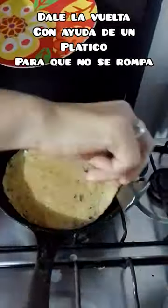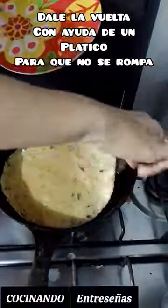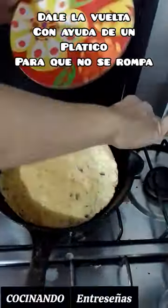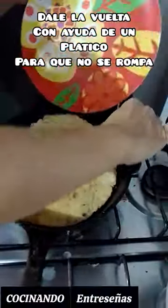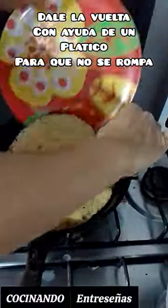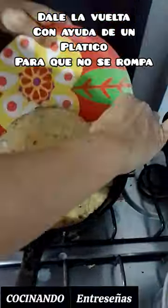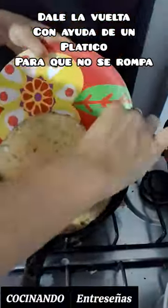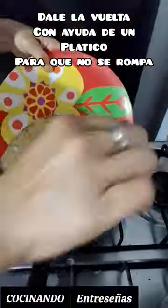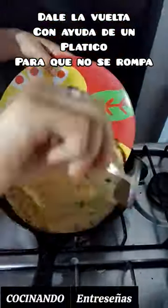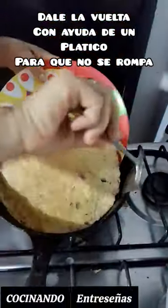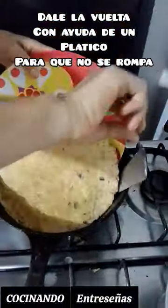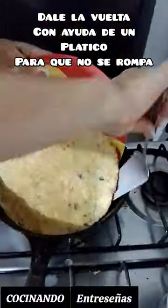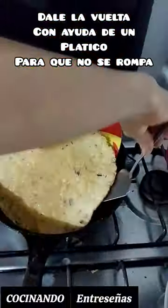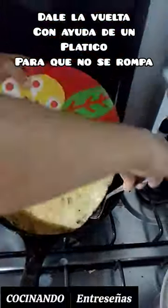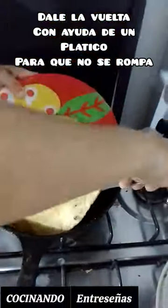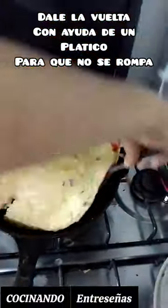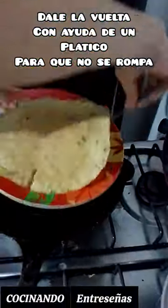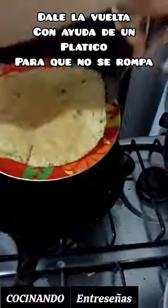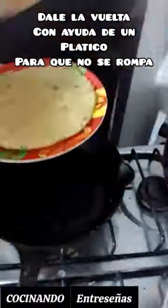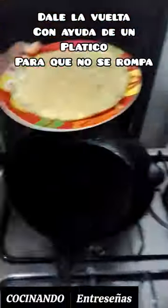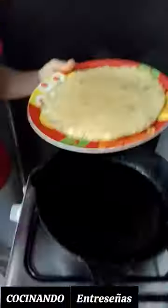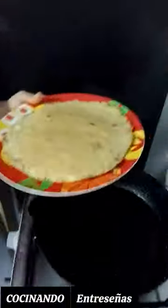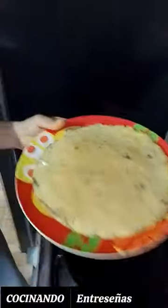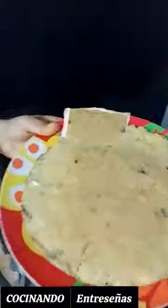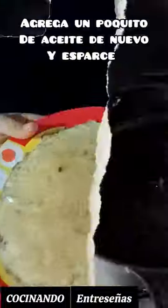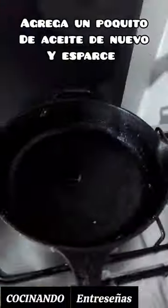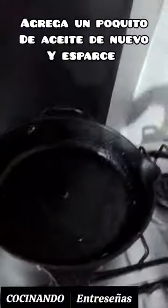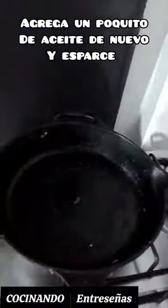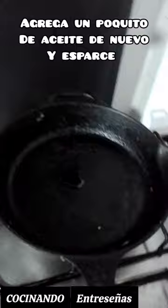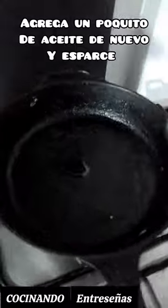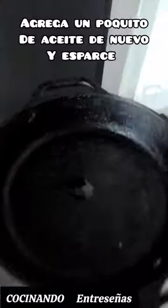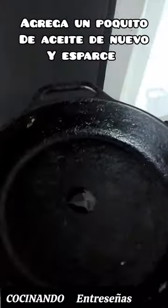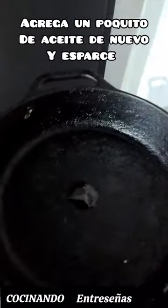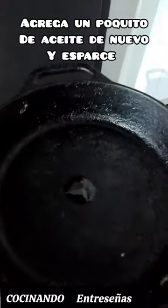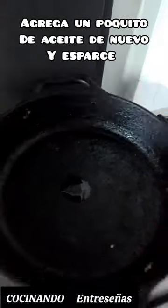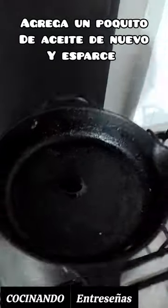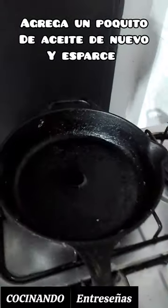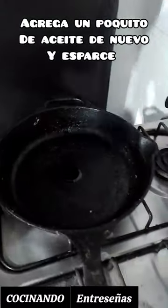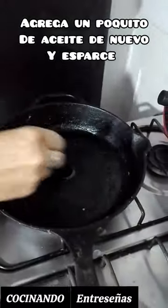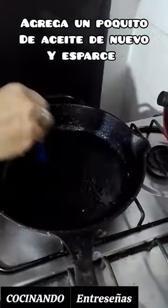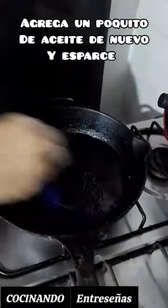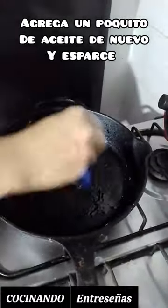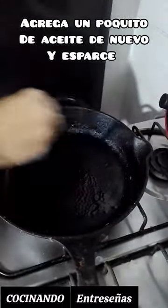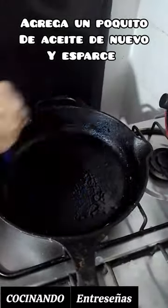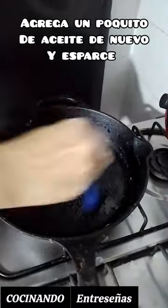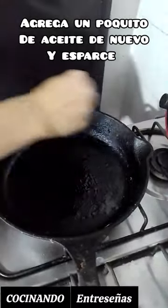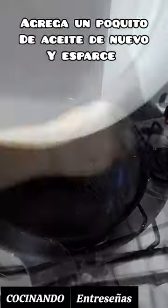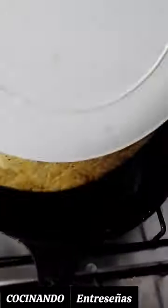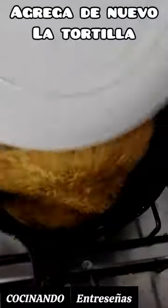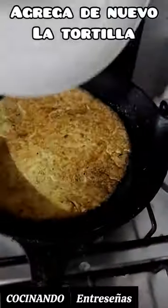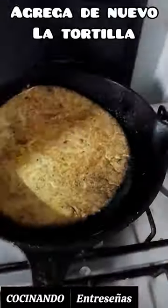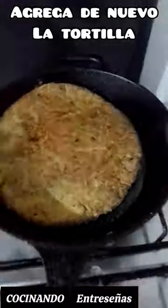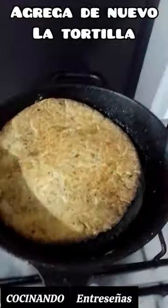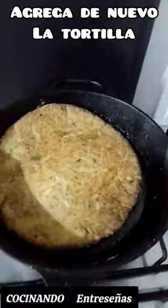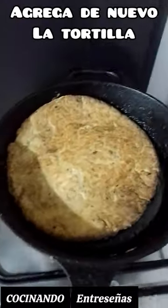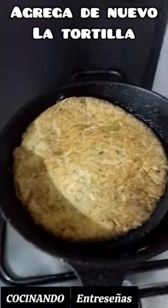vamos a voltear con cuidadito con este platico para que no se nos rompa. Agregamos otro poquito de aceite de oliva con la brochita